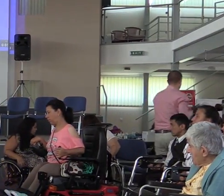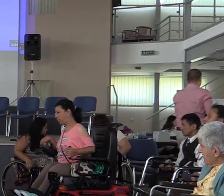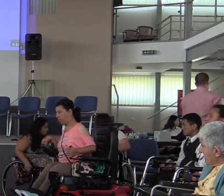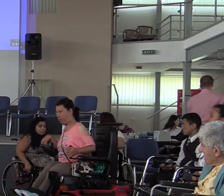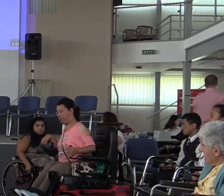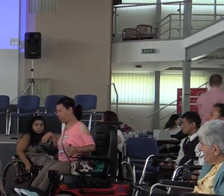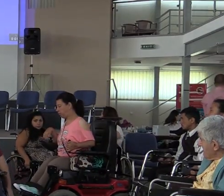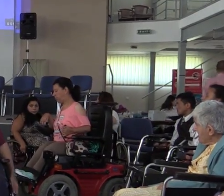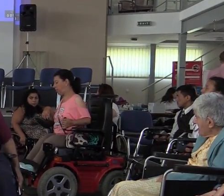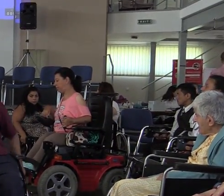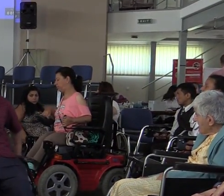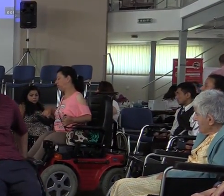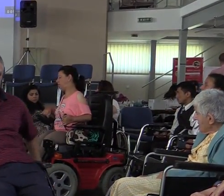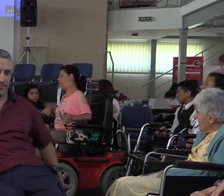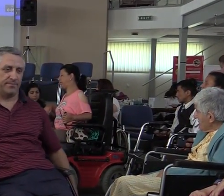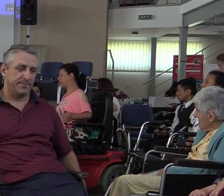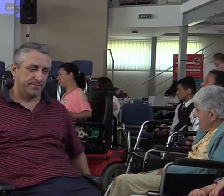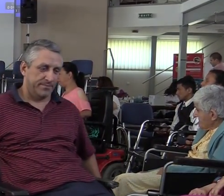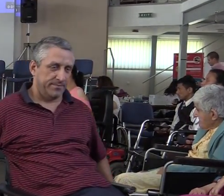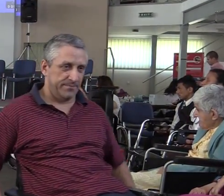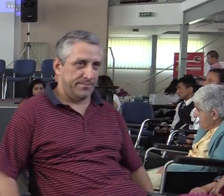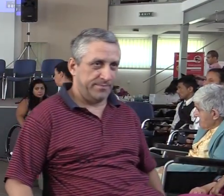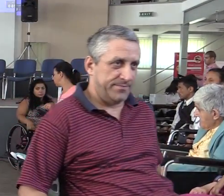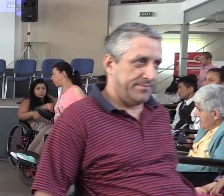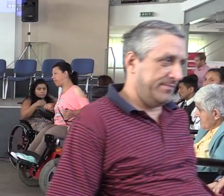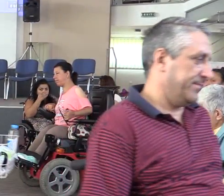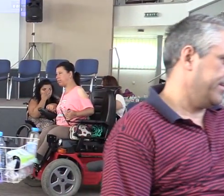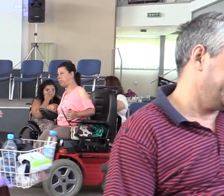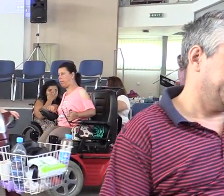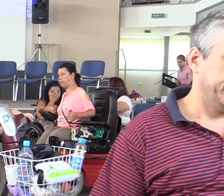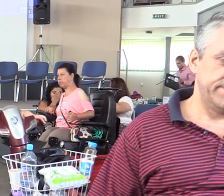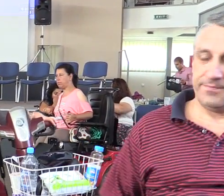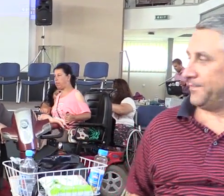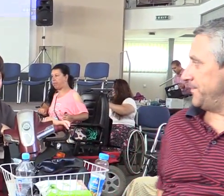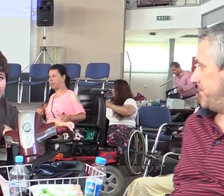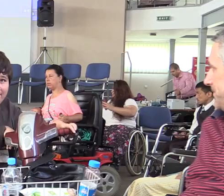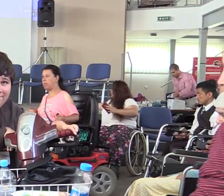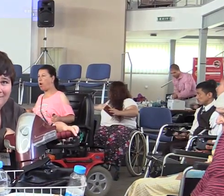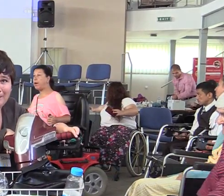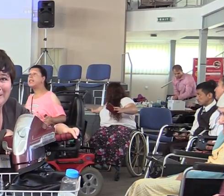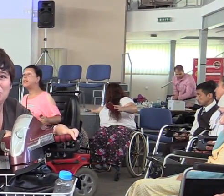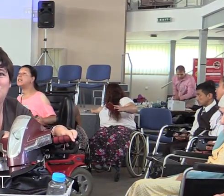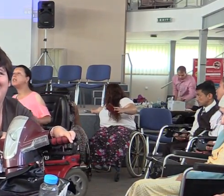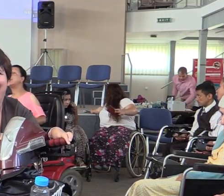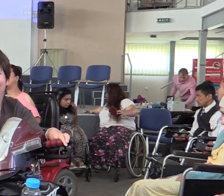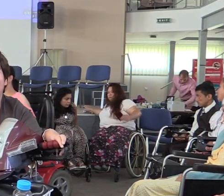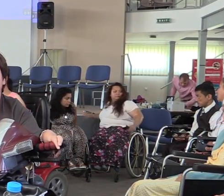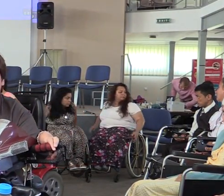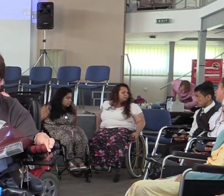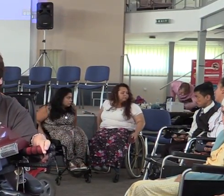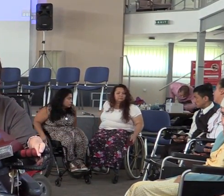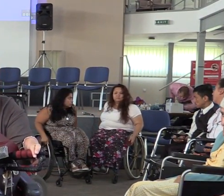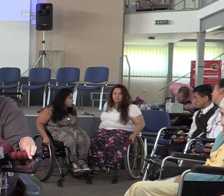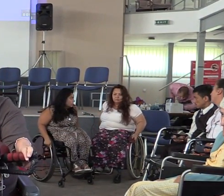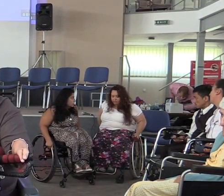aici. Rog o echipă dintre voluntari care să rămână după ce se termină întâlnirea